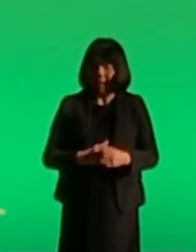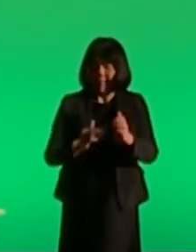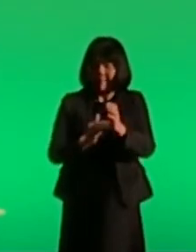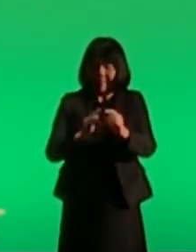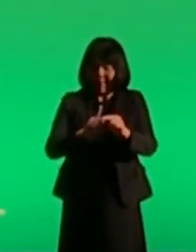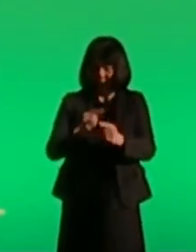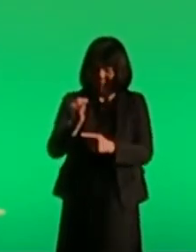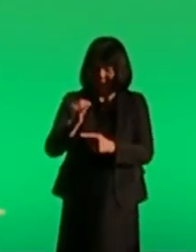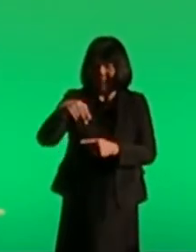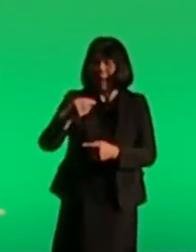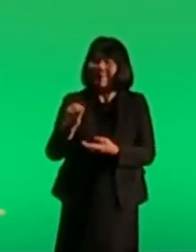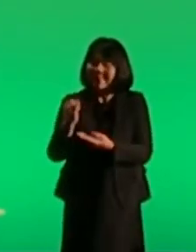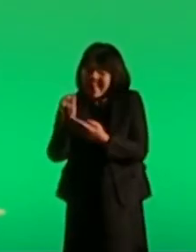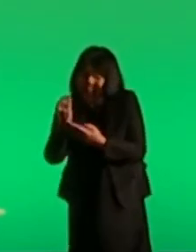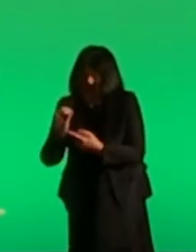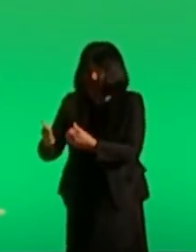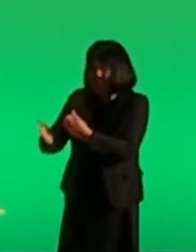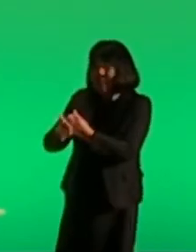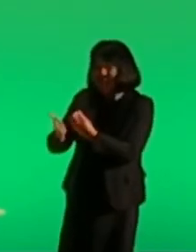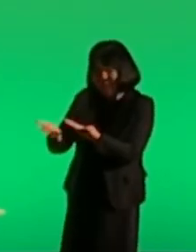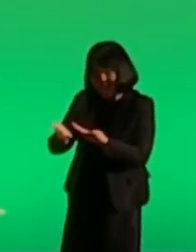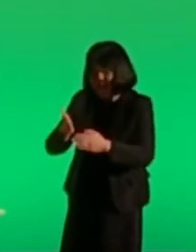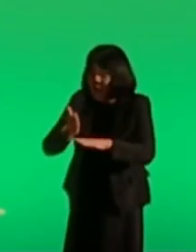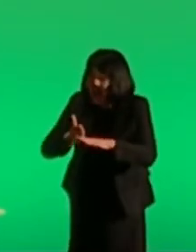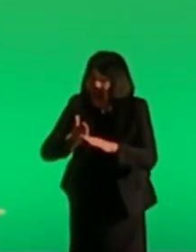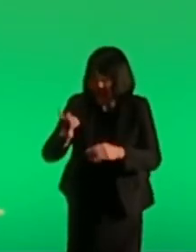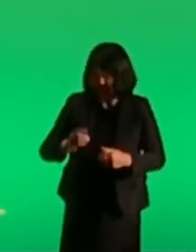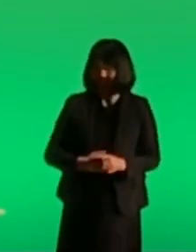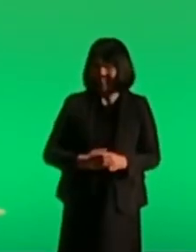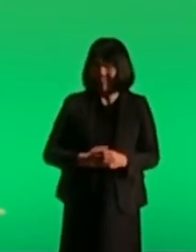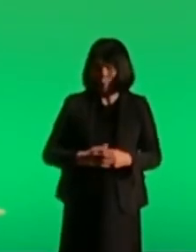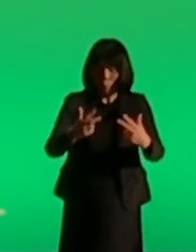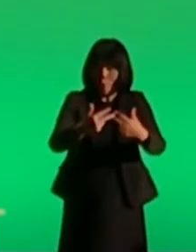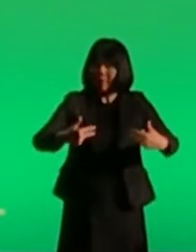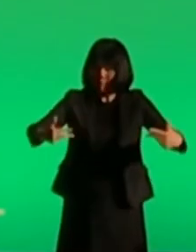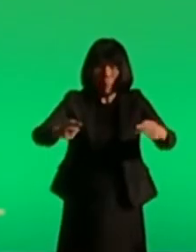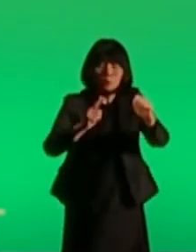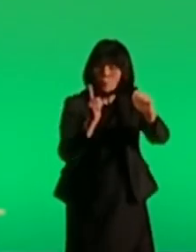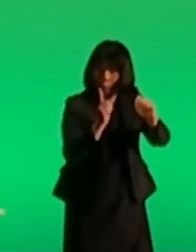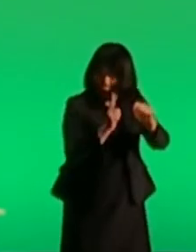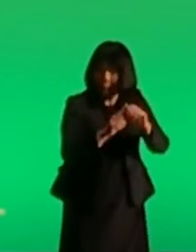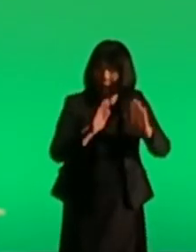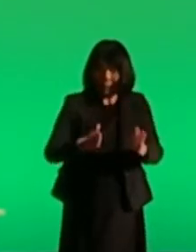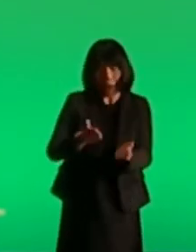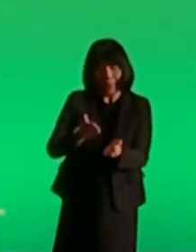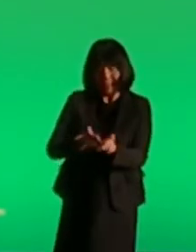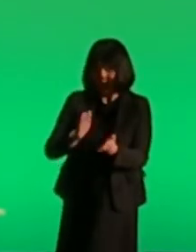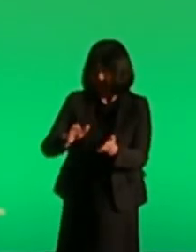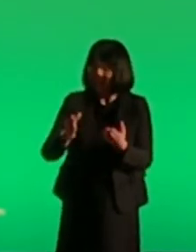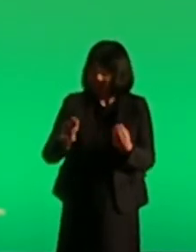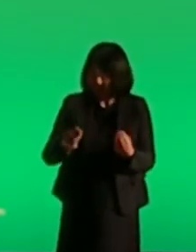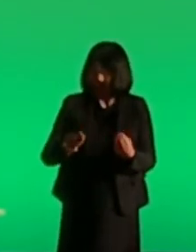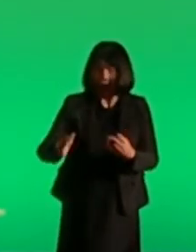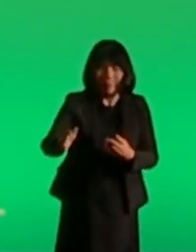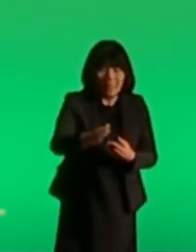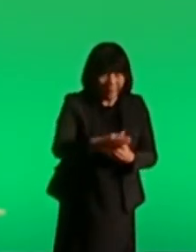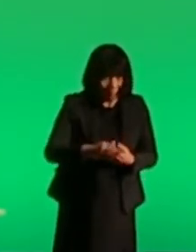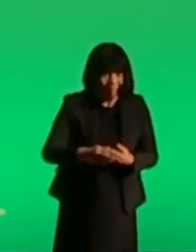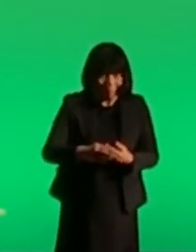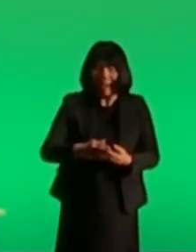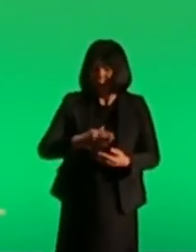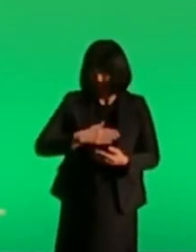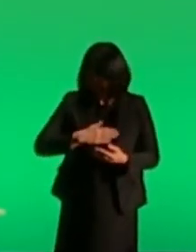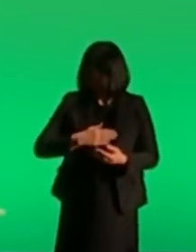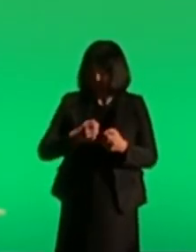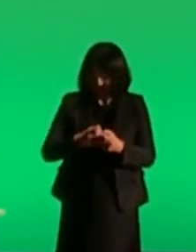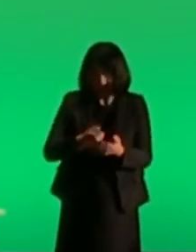美さん、奈美姉のご尽力のおかげです。このシンポジウムの趣旨は、今もお話がありましたので、もう私からは繰り